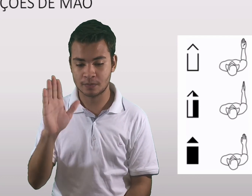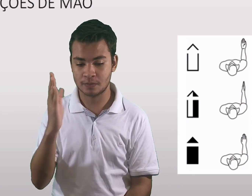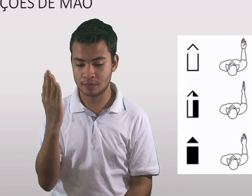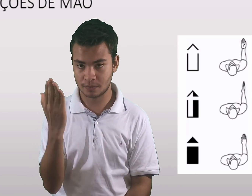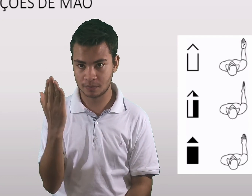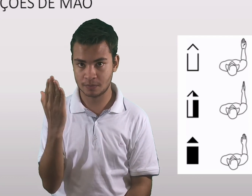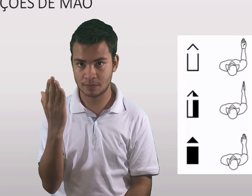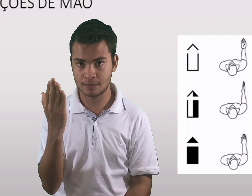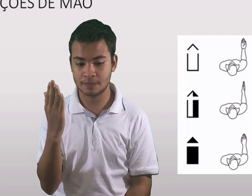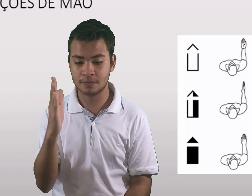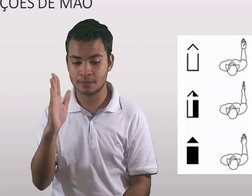Outra.